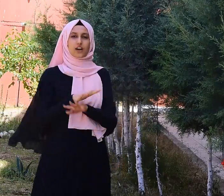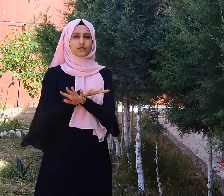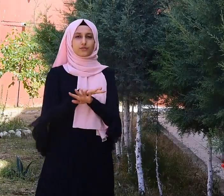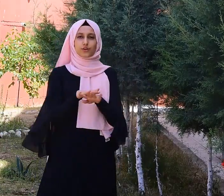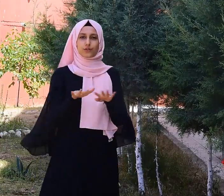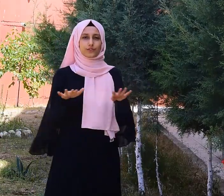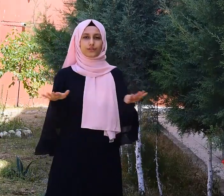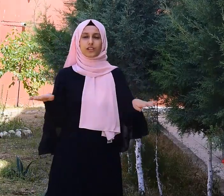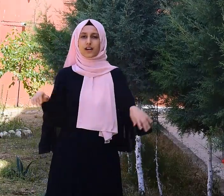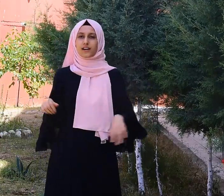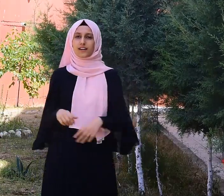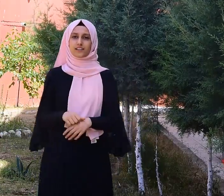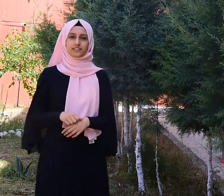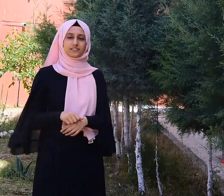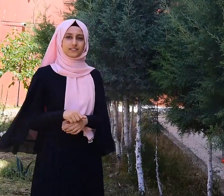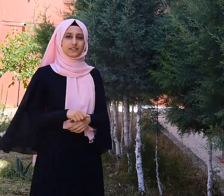Karanlıklar sona erdi.